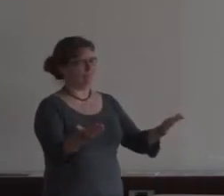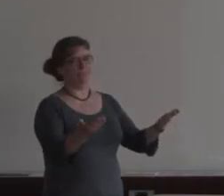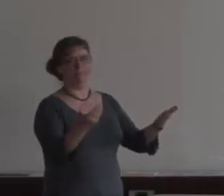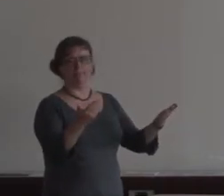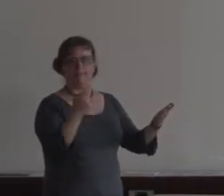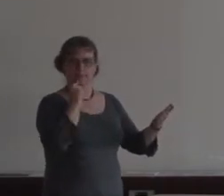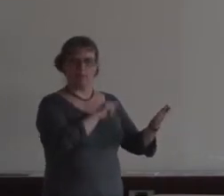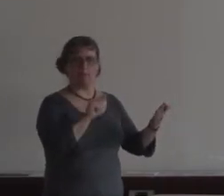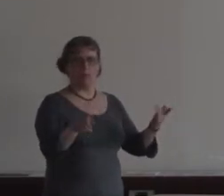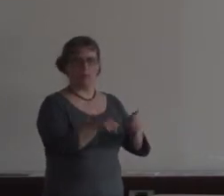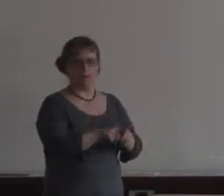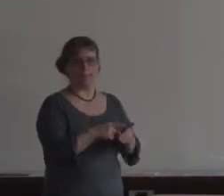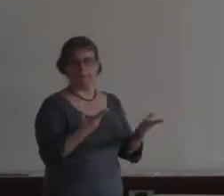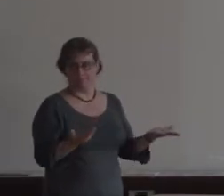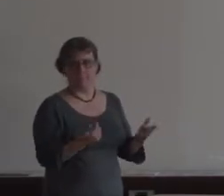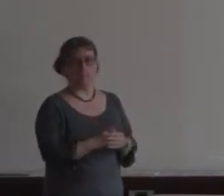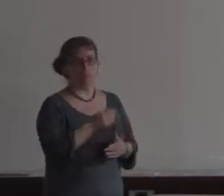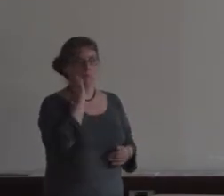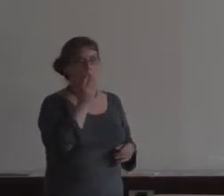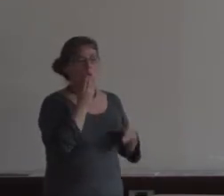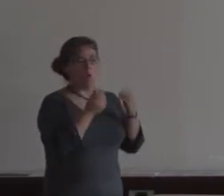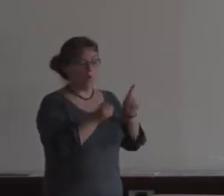à récupérer le message que j'avais au départ.